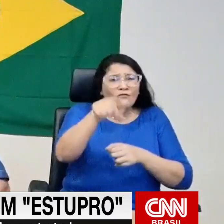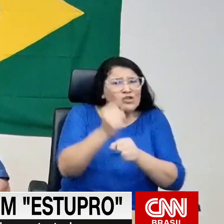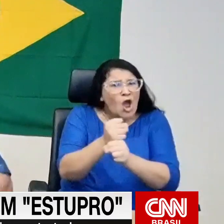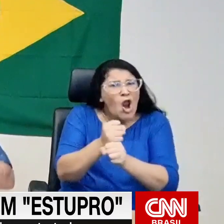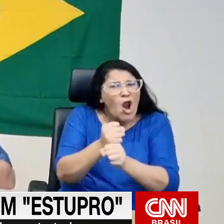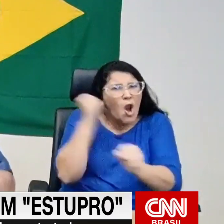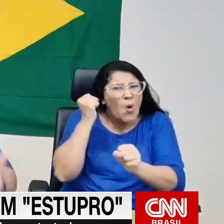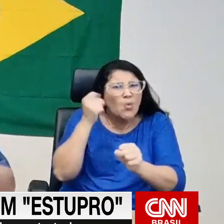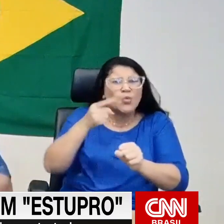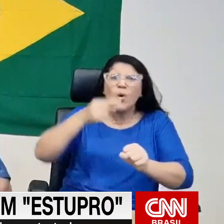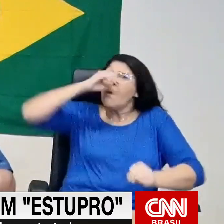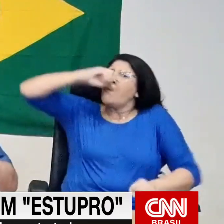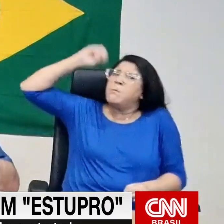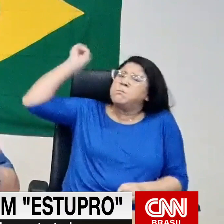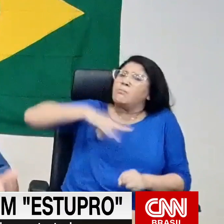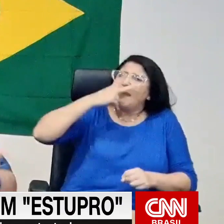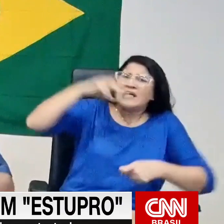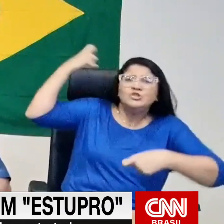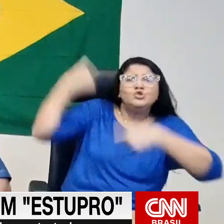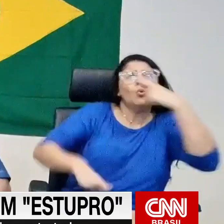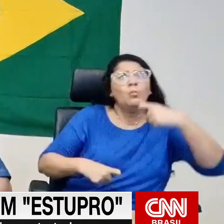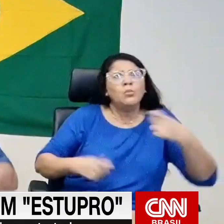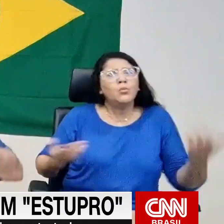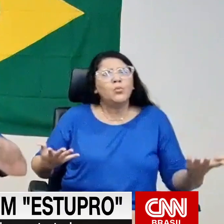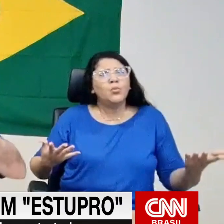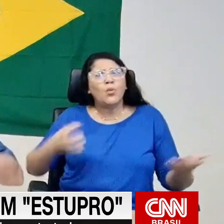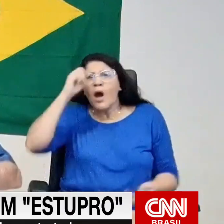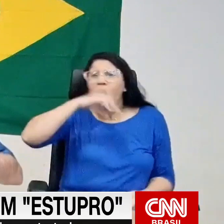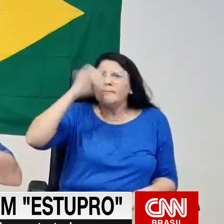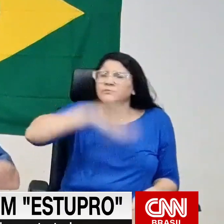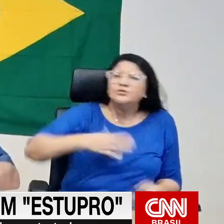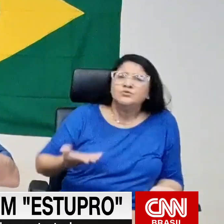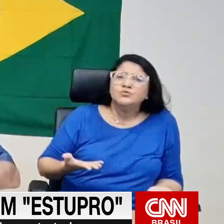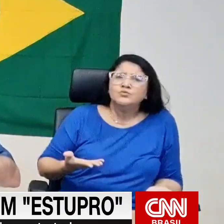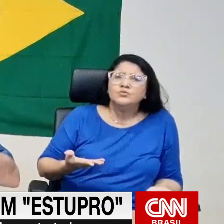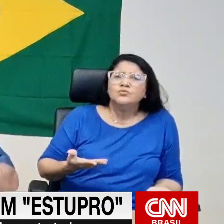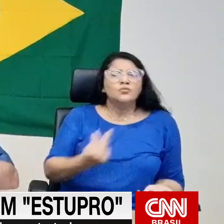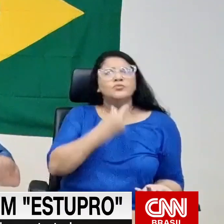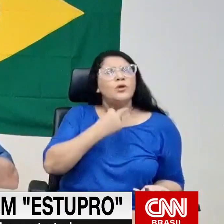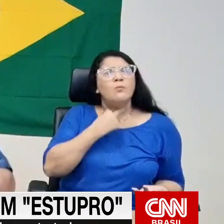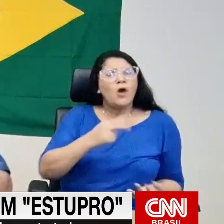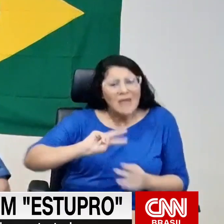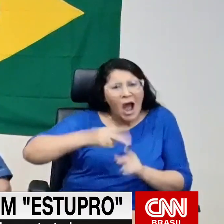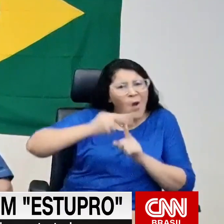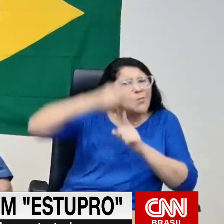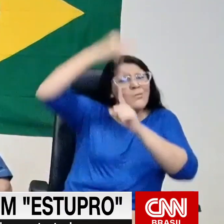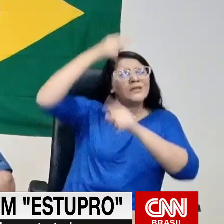vocês é um estupro, é um absurdo. Vocês não podem aumentar mais o preço do combustível.